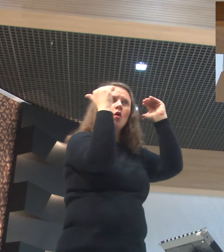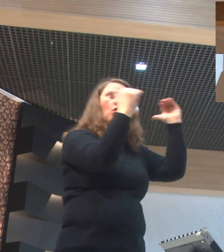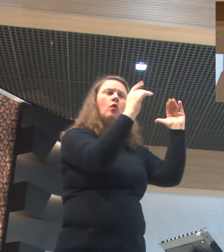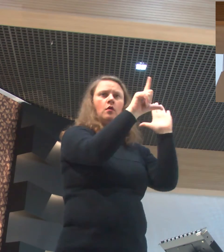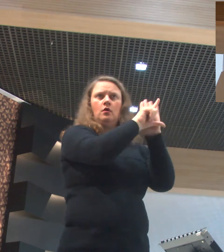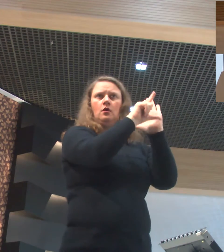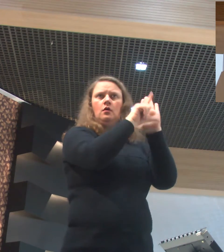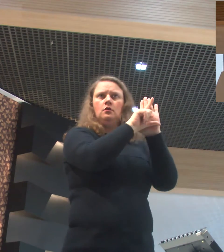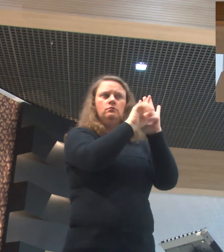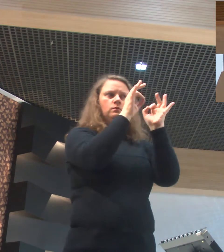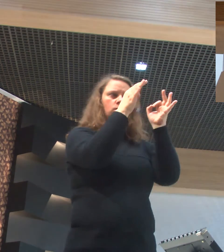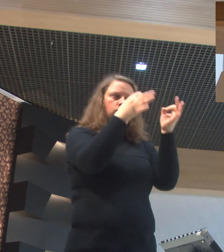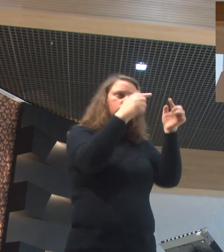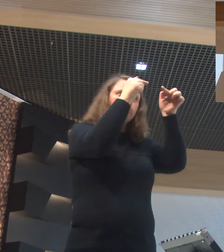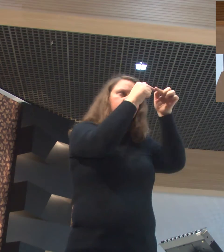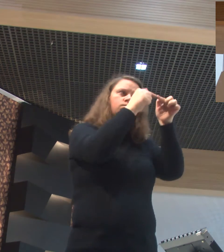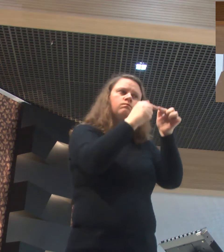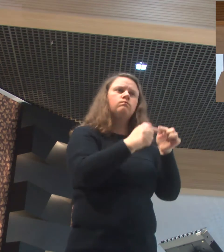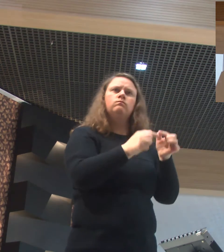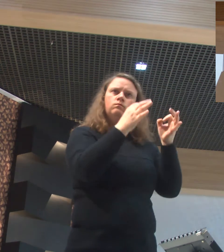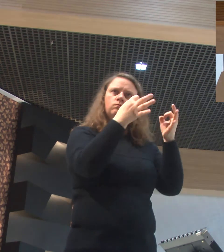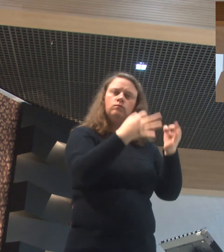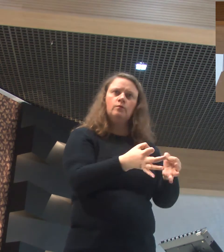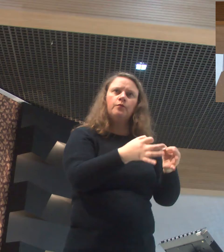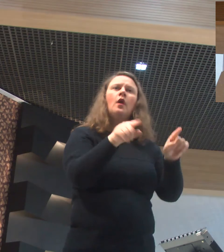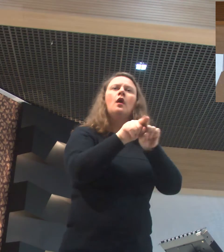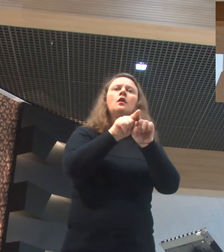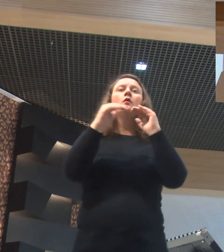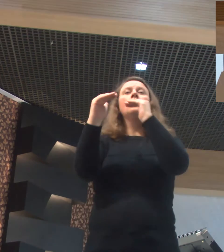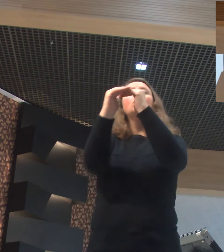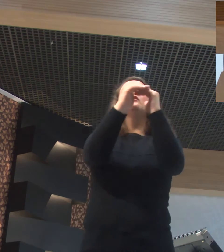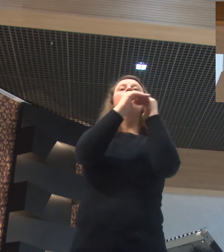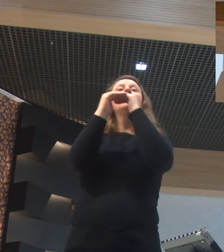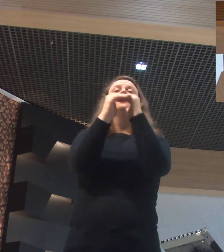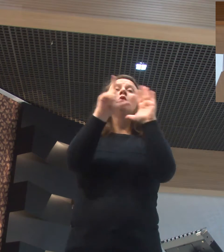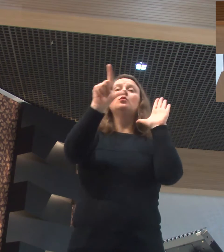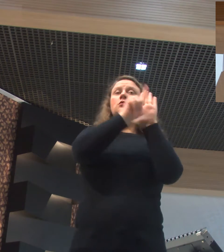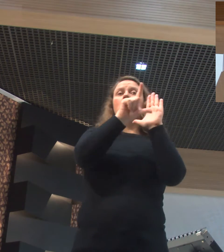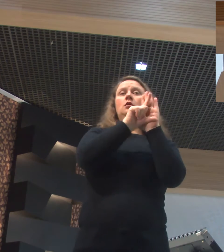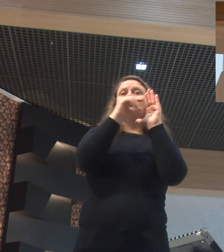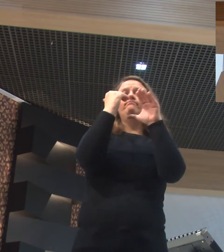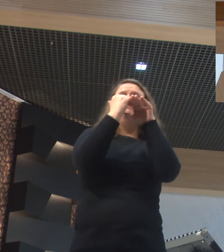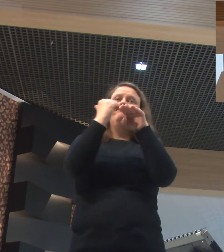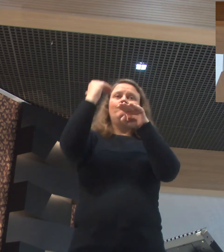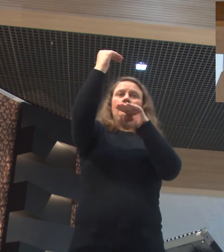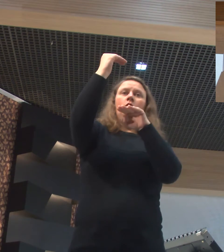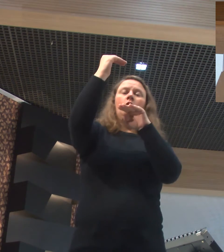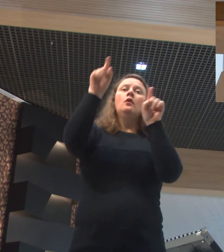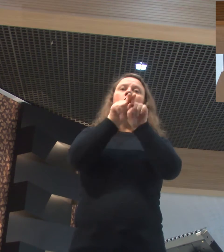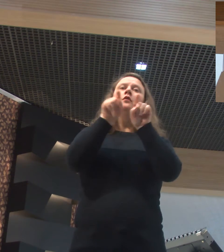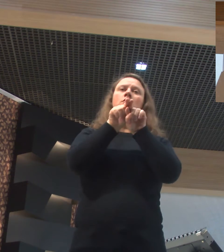a lei cerimonial, ele eleva o padrão da lei moral e